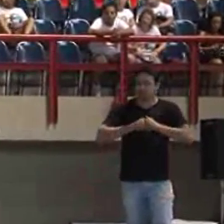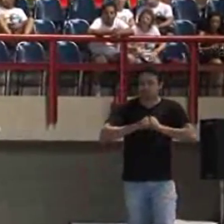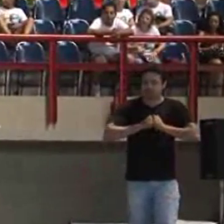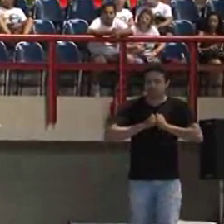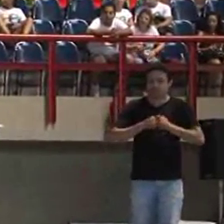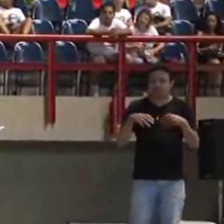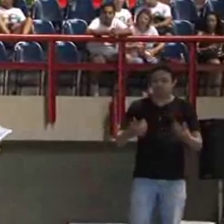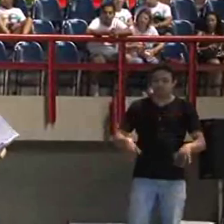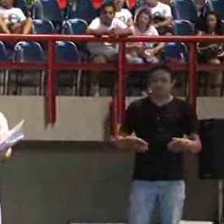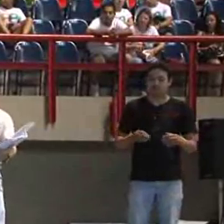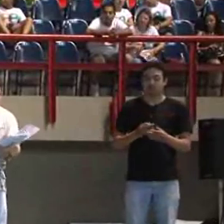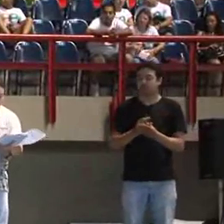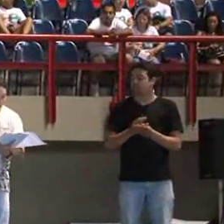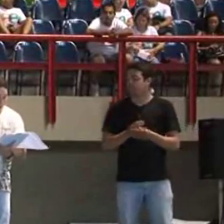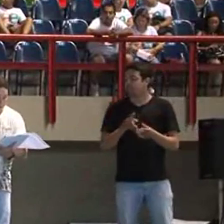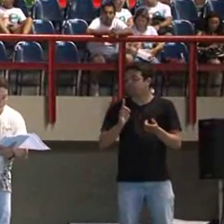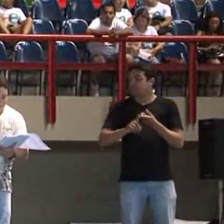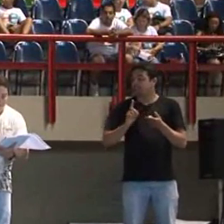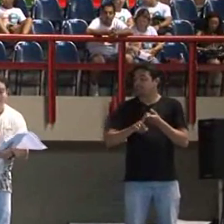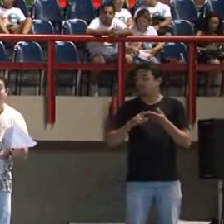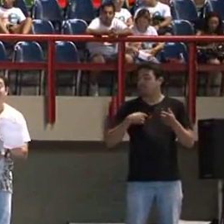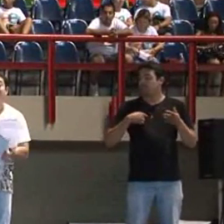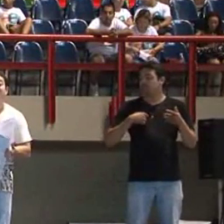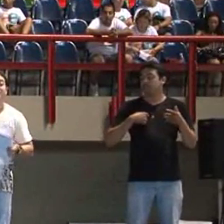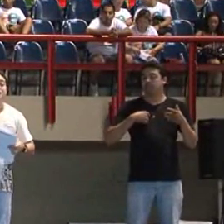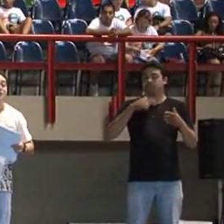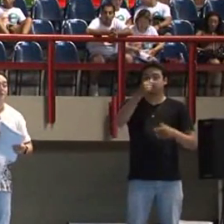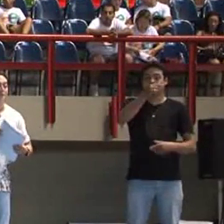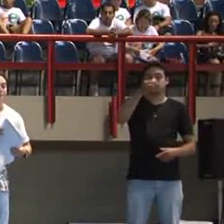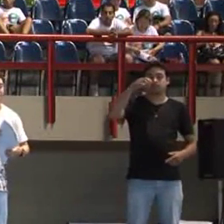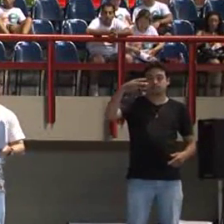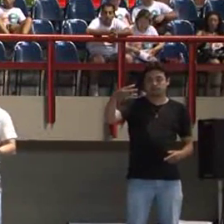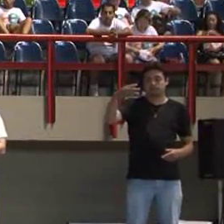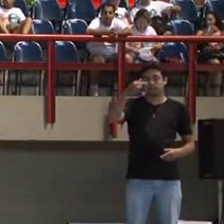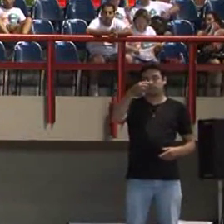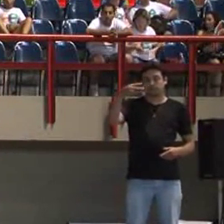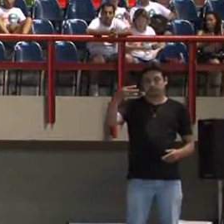Mas aqui, ó, é na página 73.